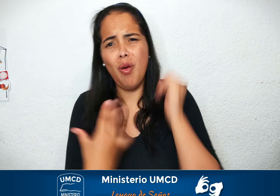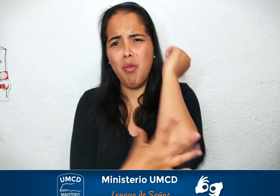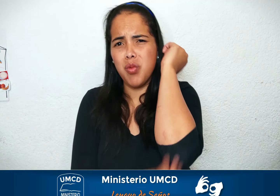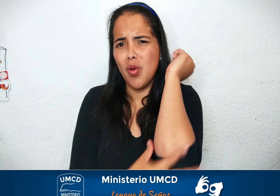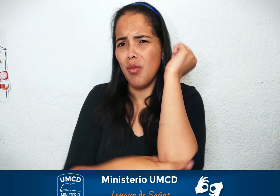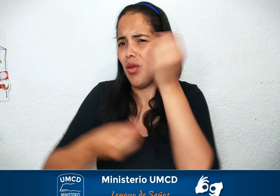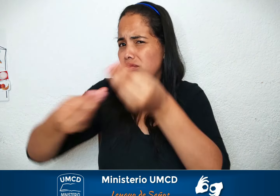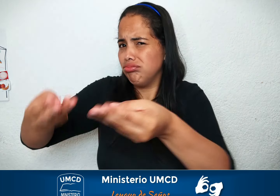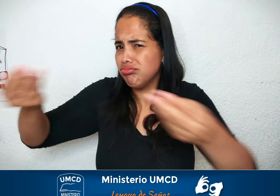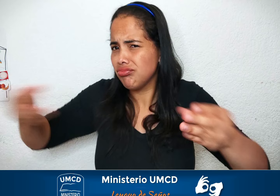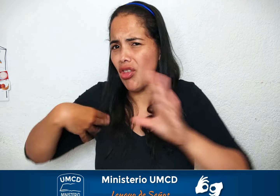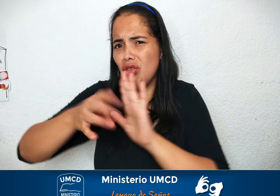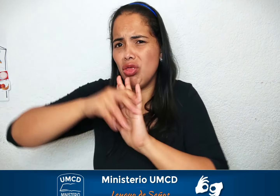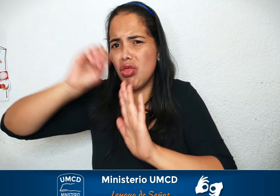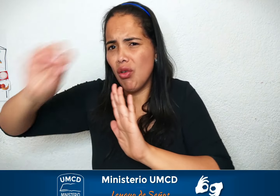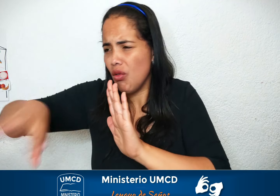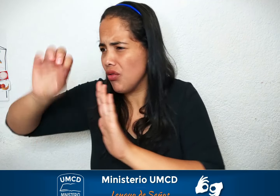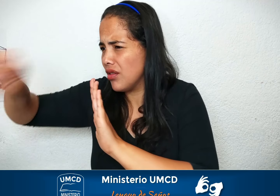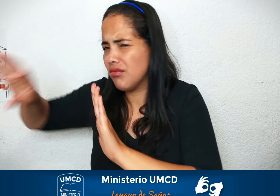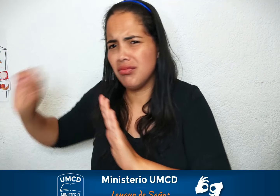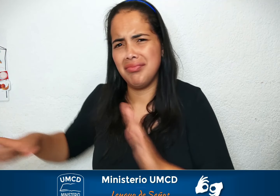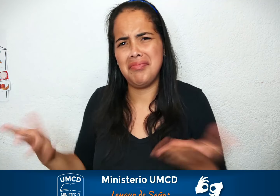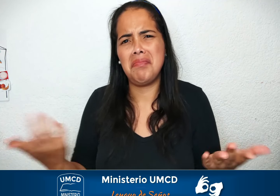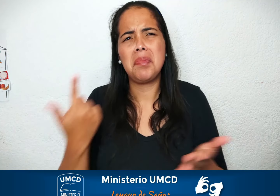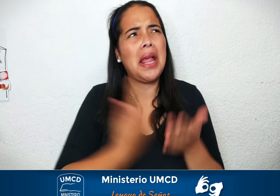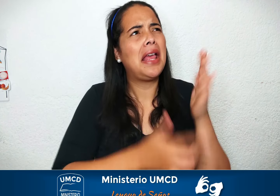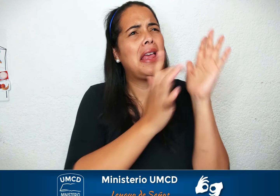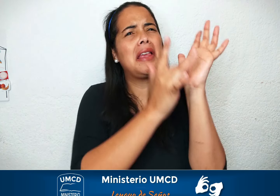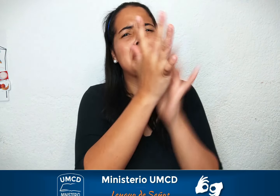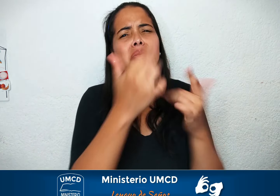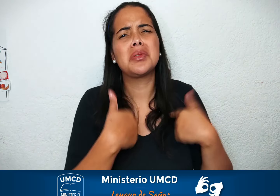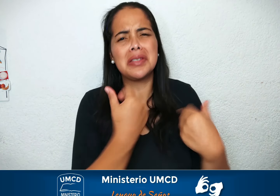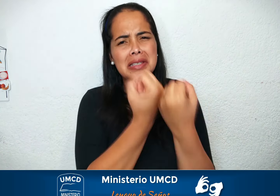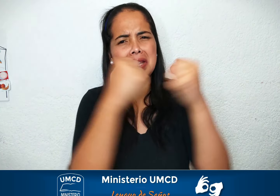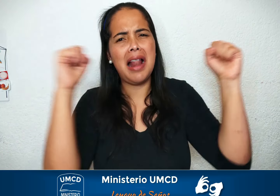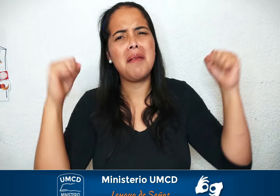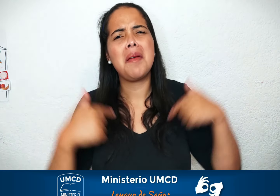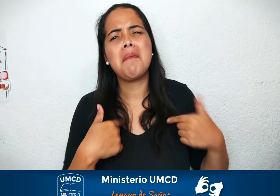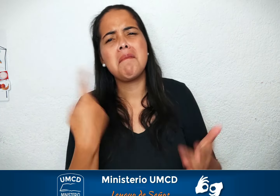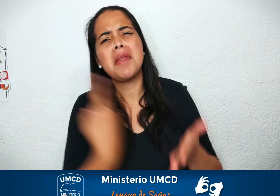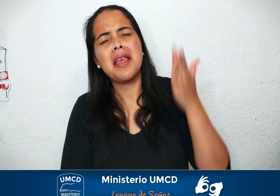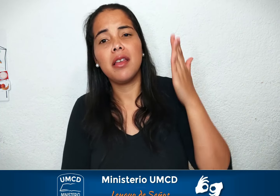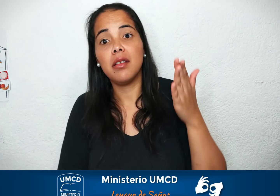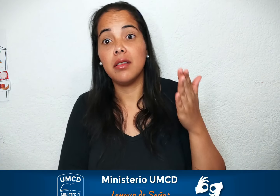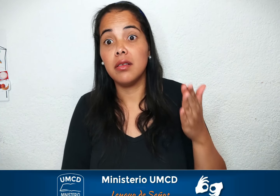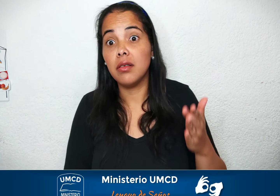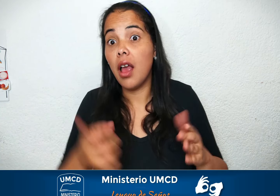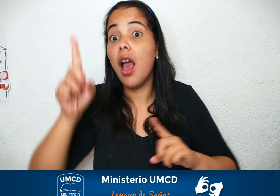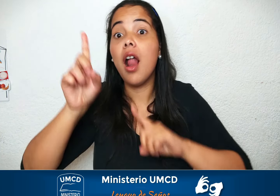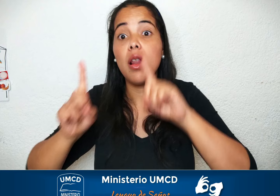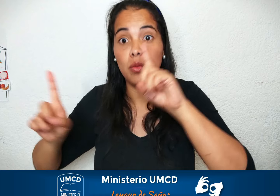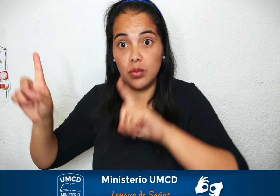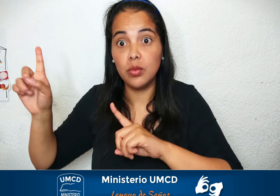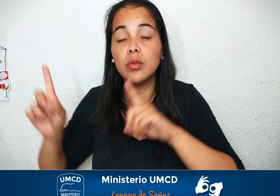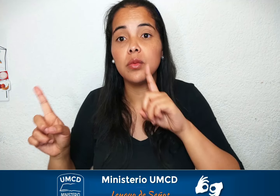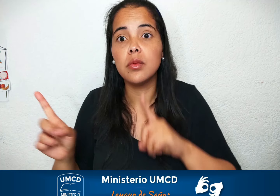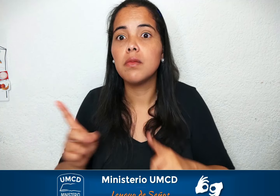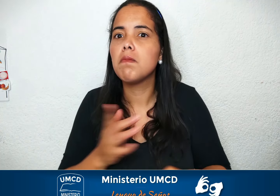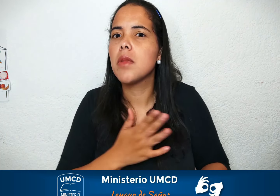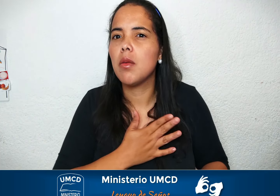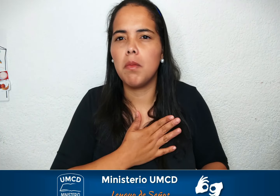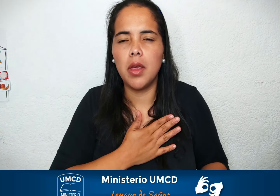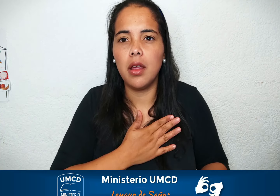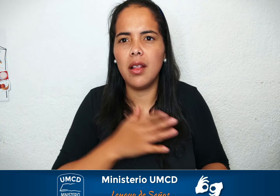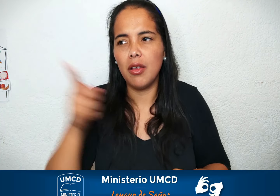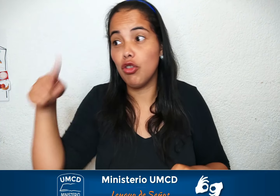llegar de alguna manera a encontrar gracia y perdón en Dios. Como vemos, para el hombre es